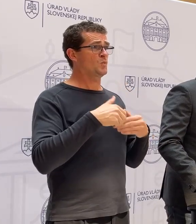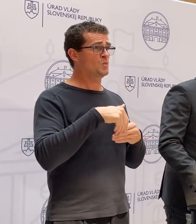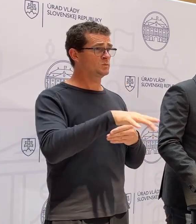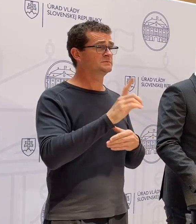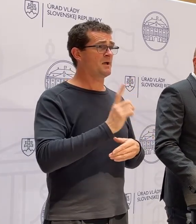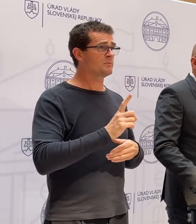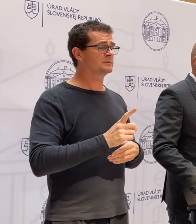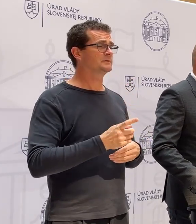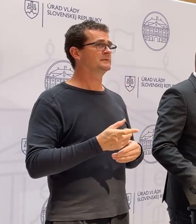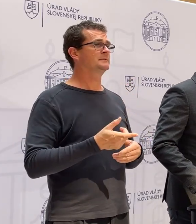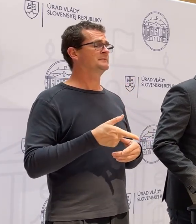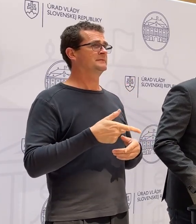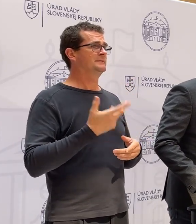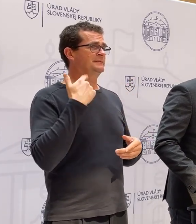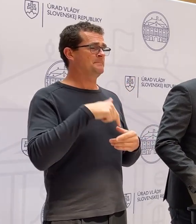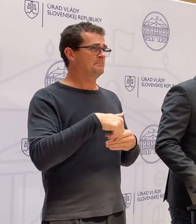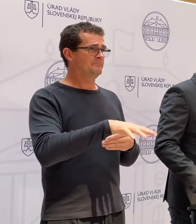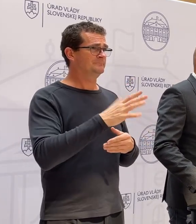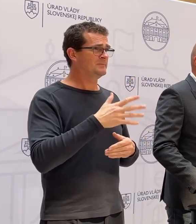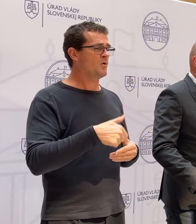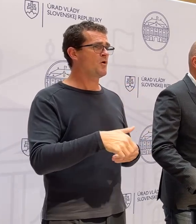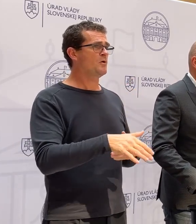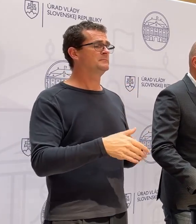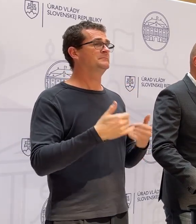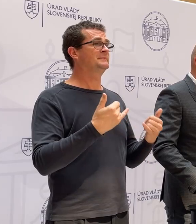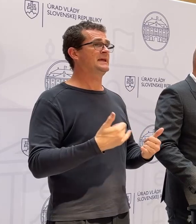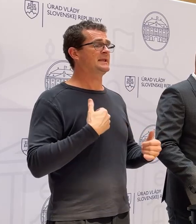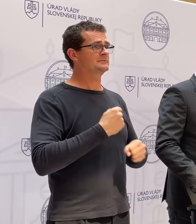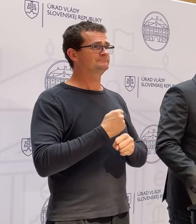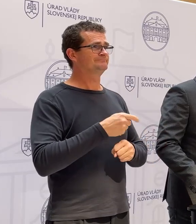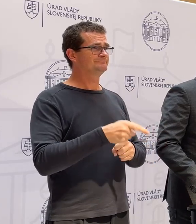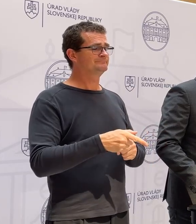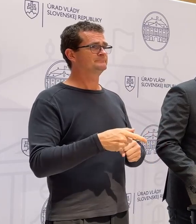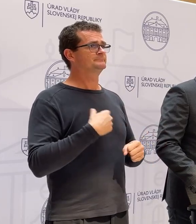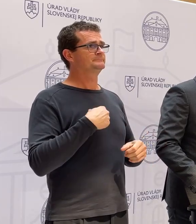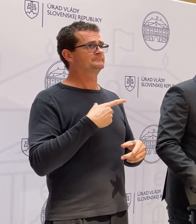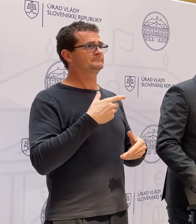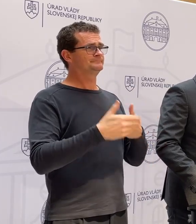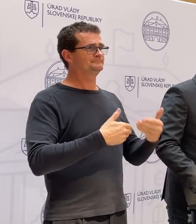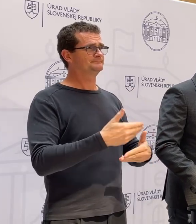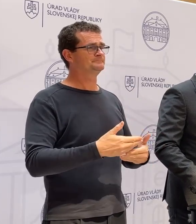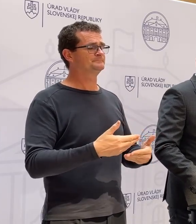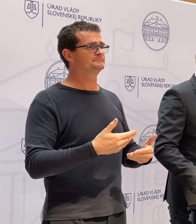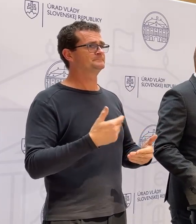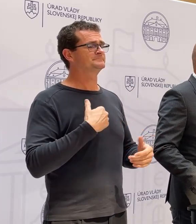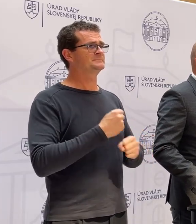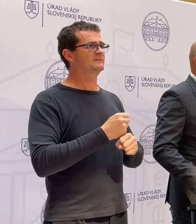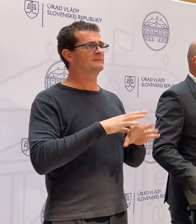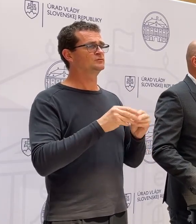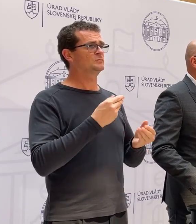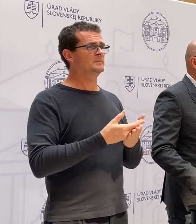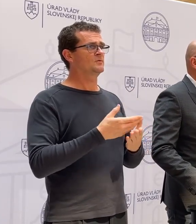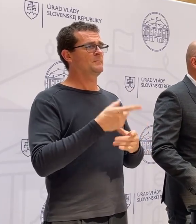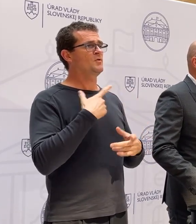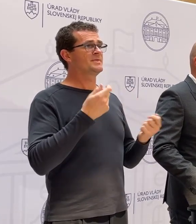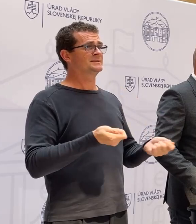augusta. Nebolo to od 1. augusta. Teraz na tom robíme a spravím všetko preto, aby